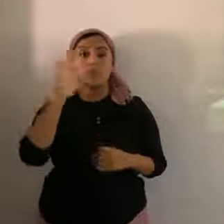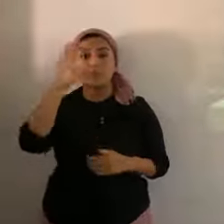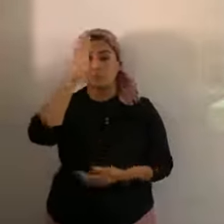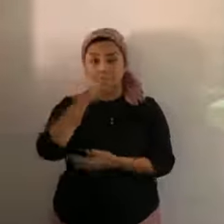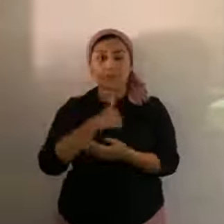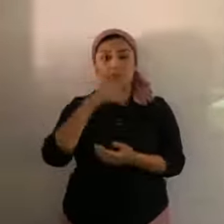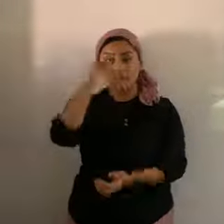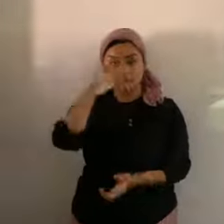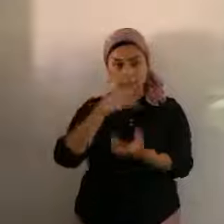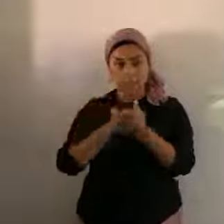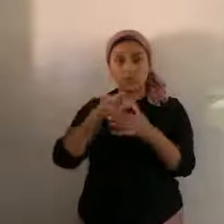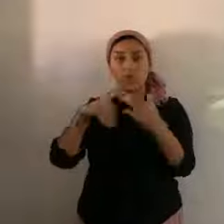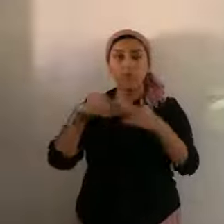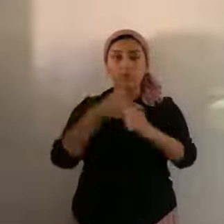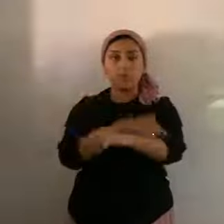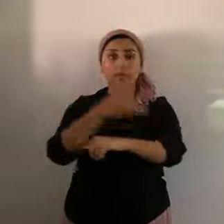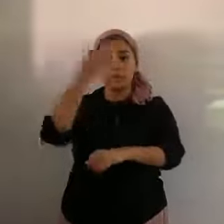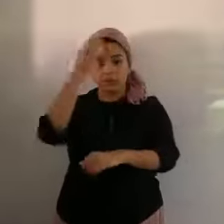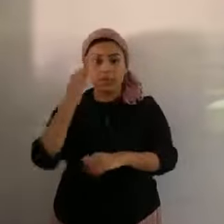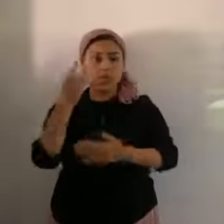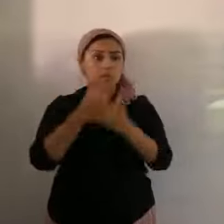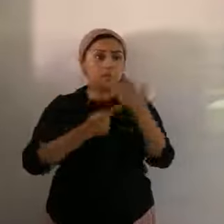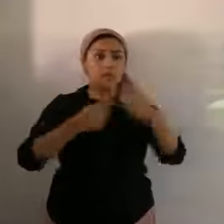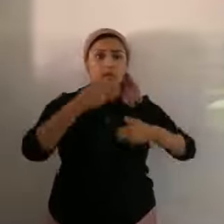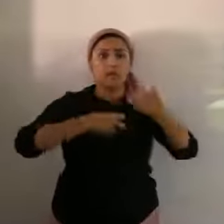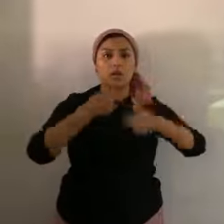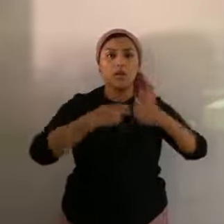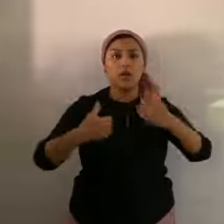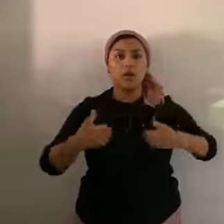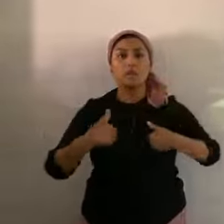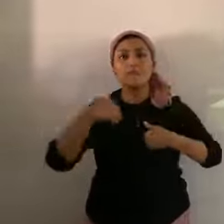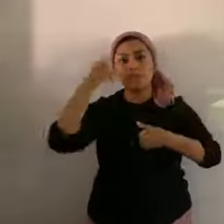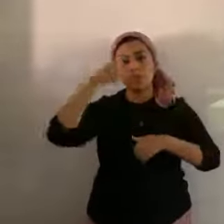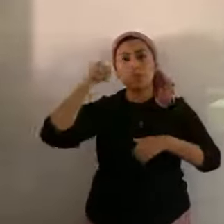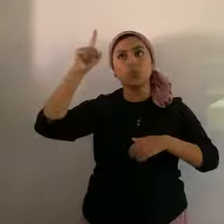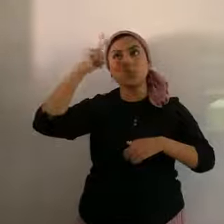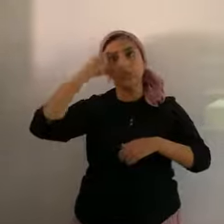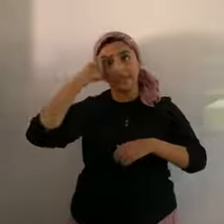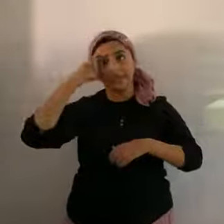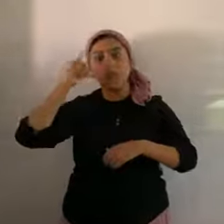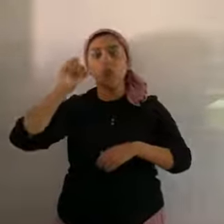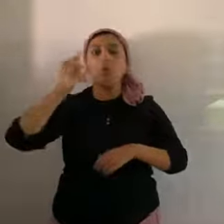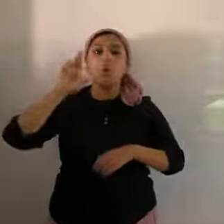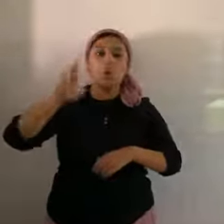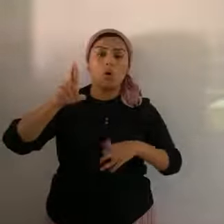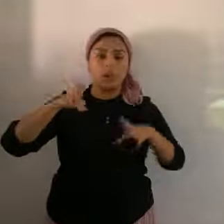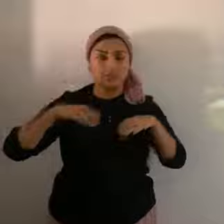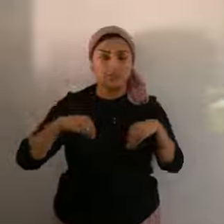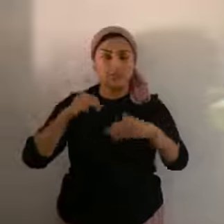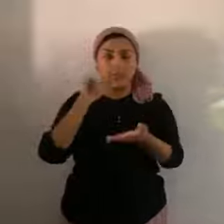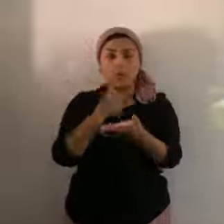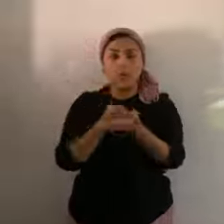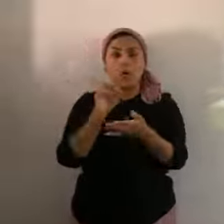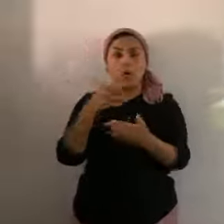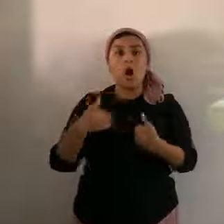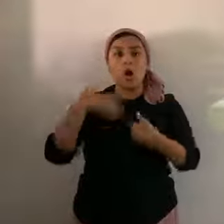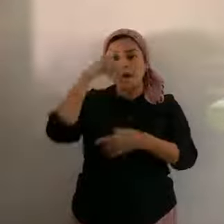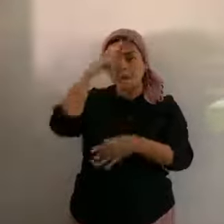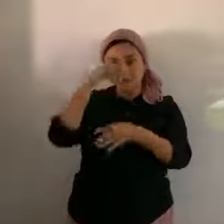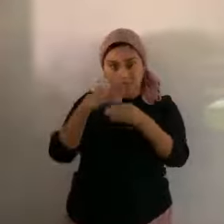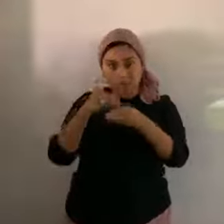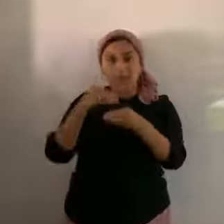hemos creído en el Todopoderoso, ¿qué problema tenemos para pensar o aceptar eso, o tener fe en eso,